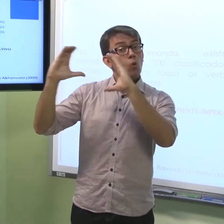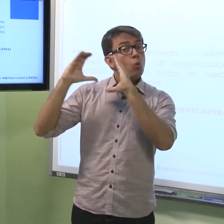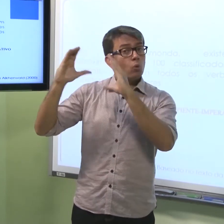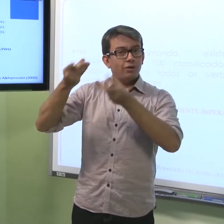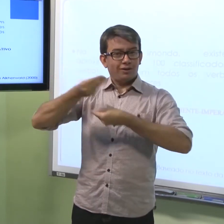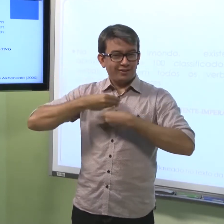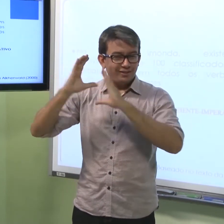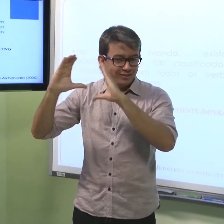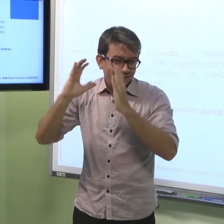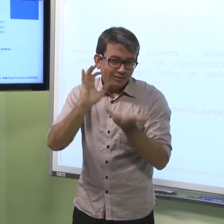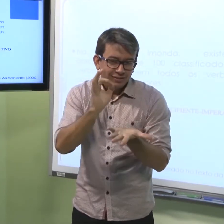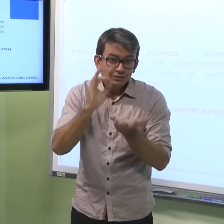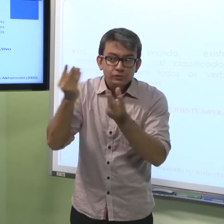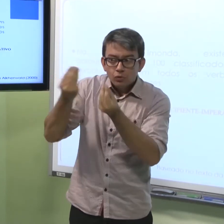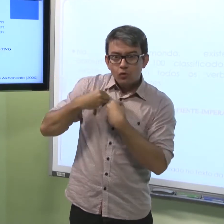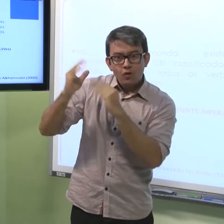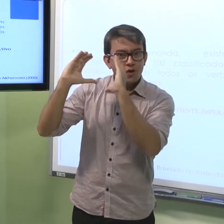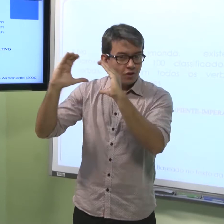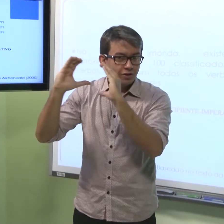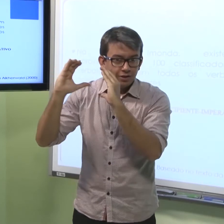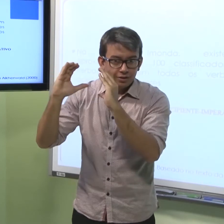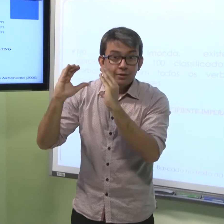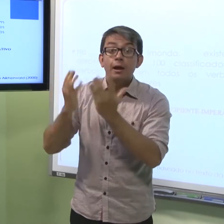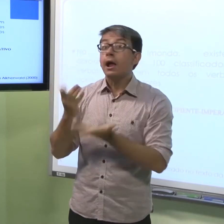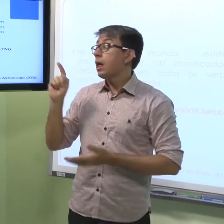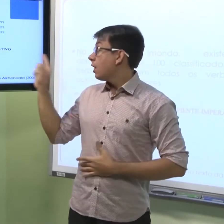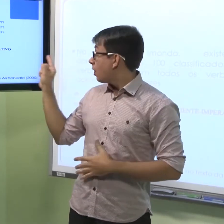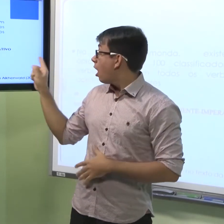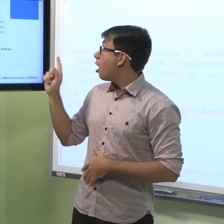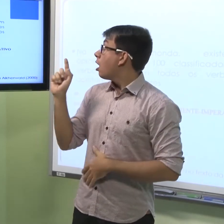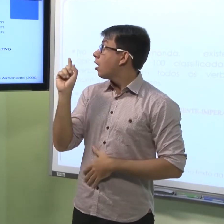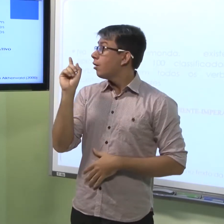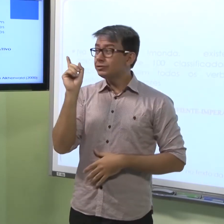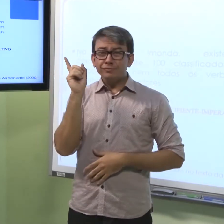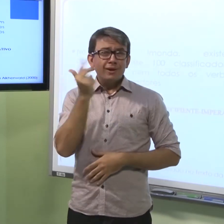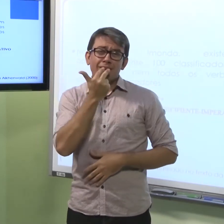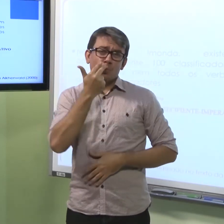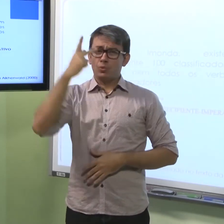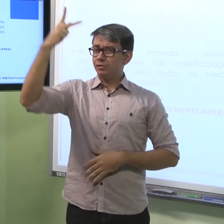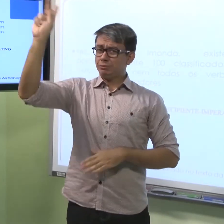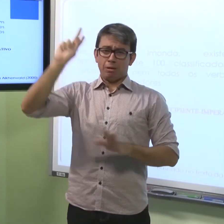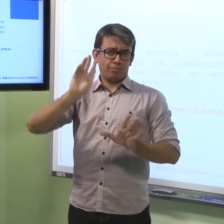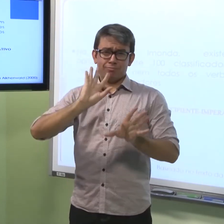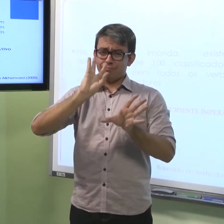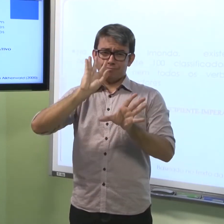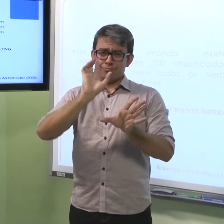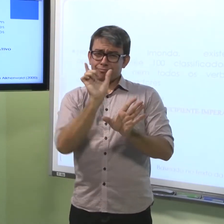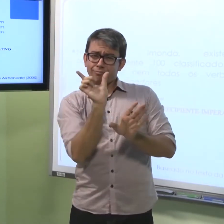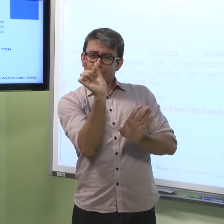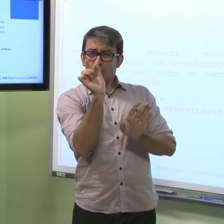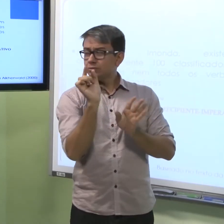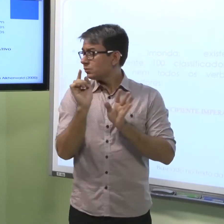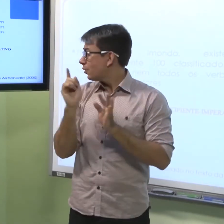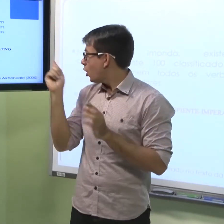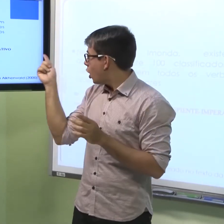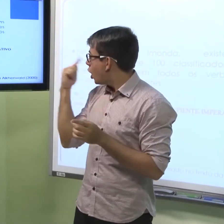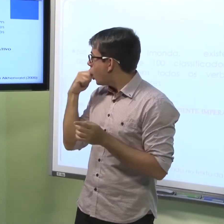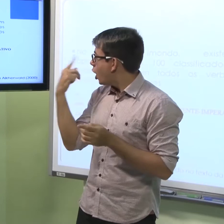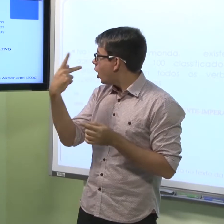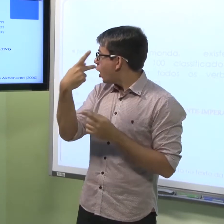Essa forma se liga ao verbo. Então, eu tenho o coco, você me deu um coco. E assim a língua parece que